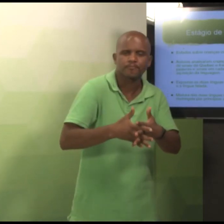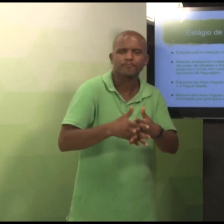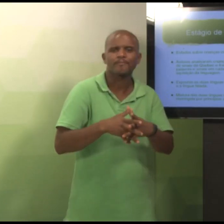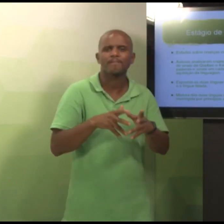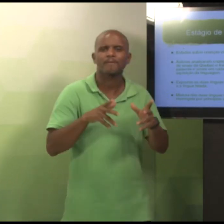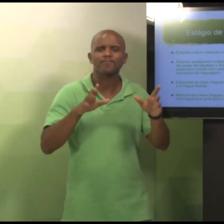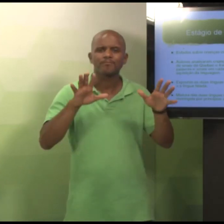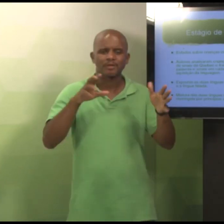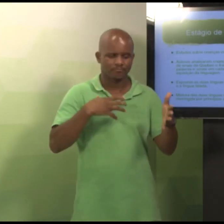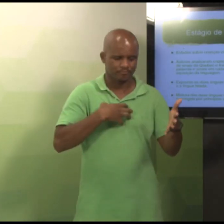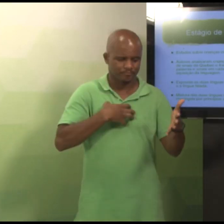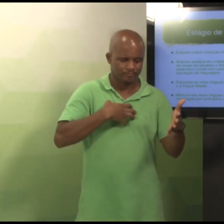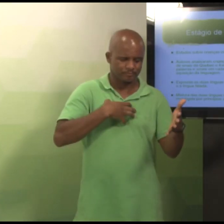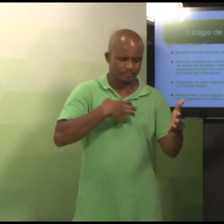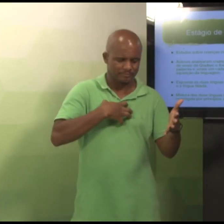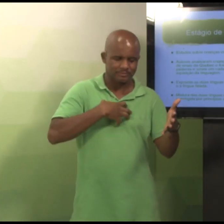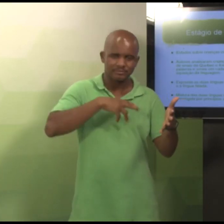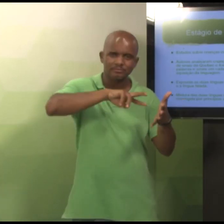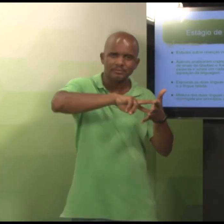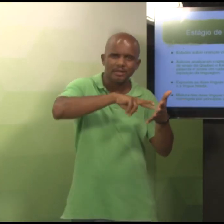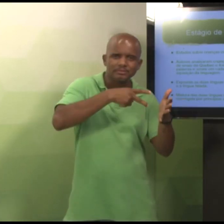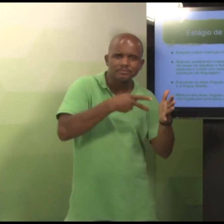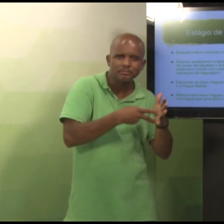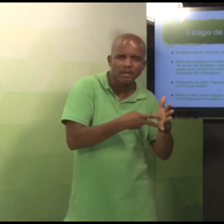prioritariamente, essa criança,